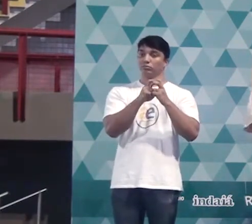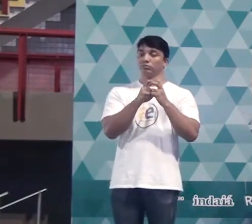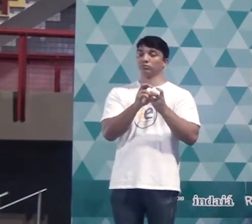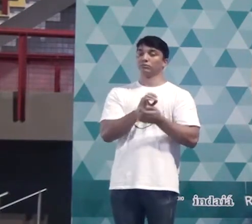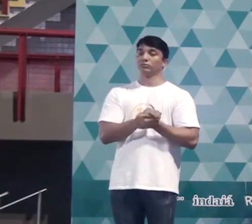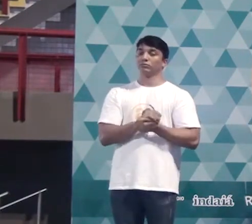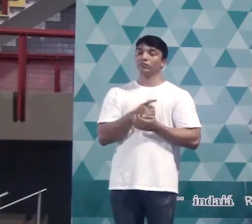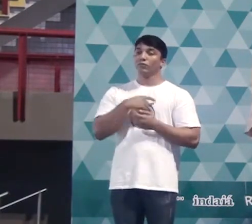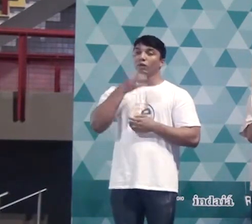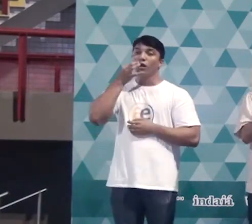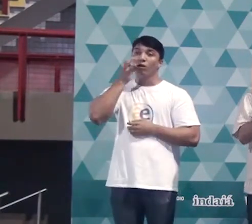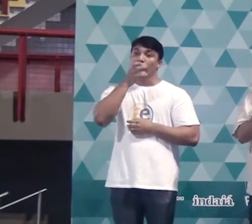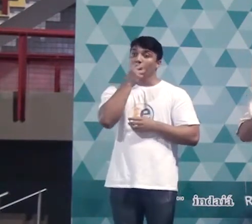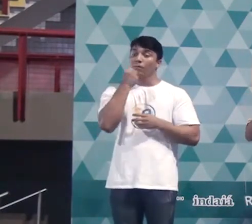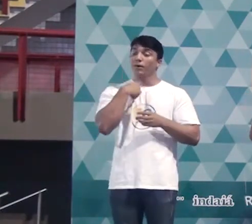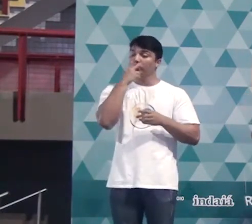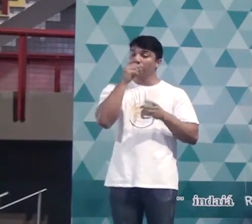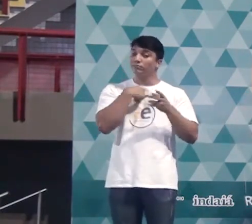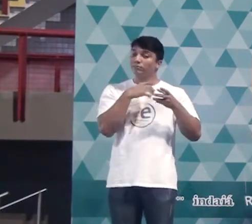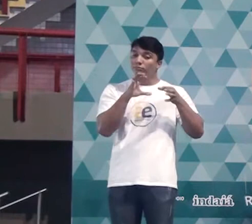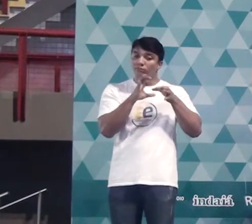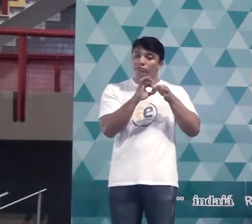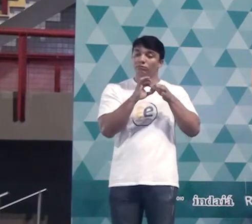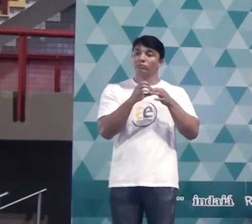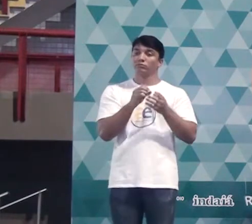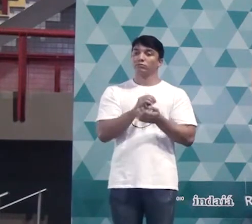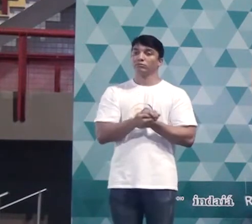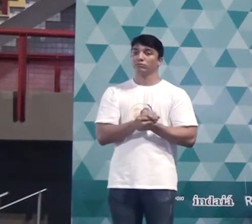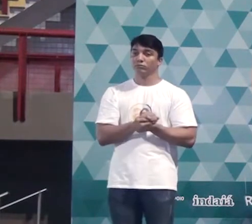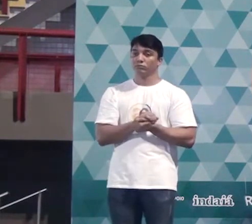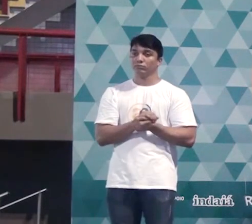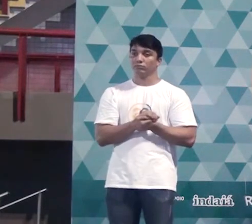nunca. Agora dá expressividade sonora. Café